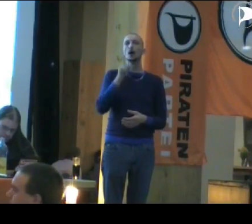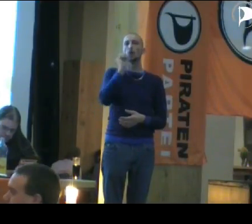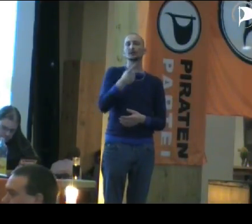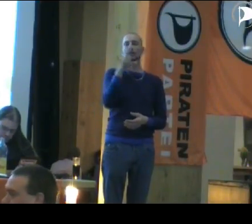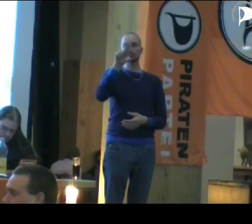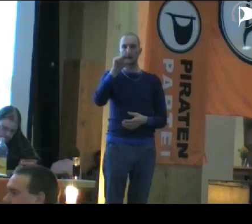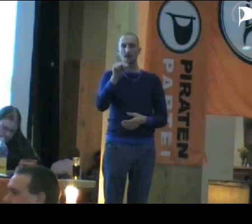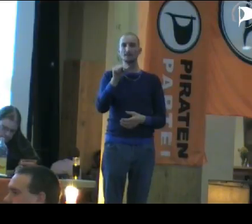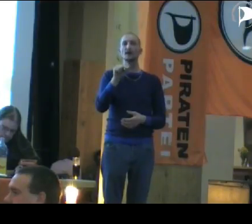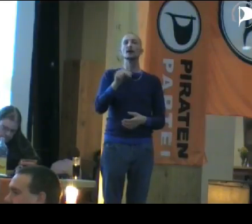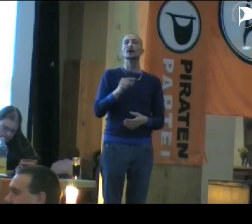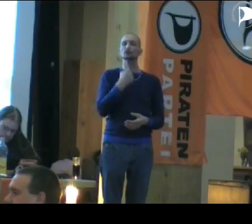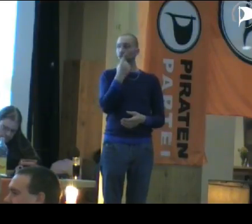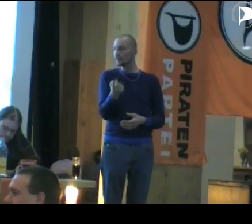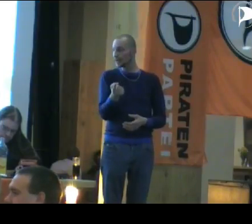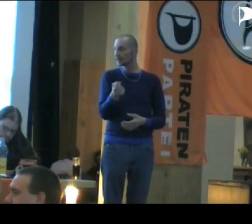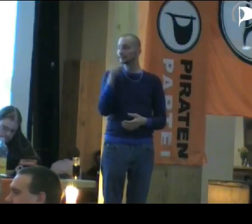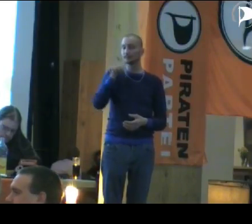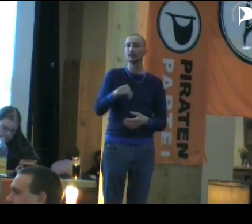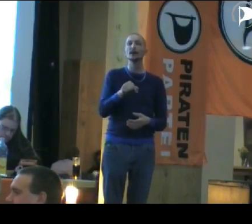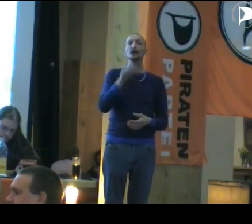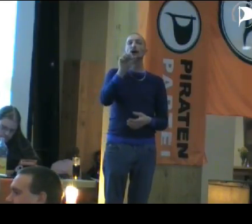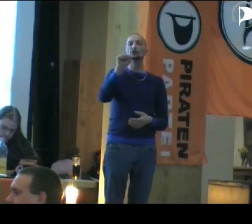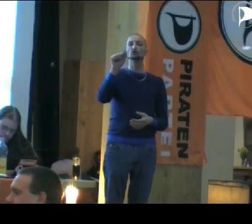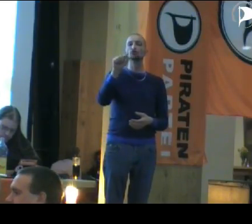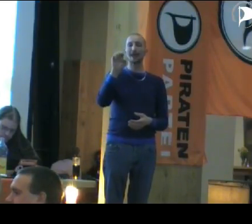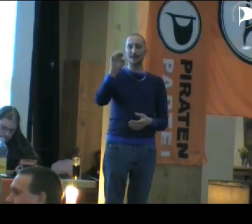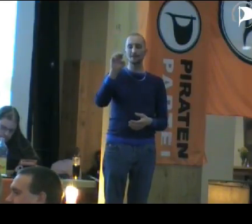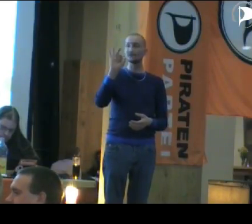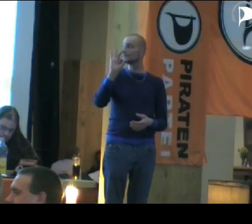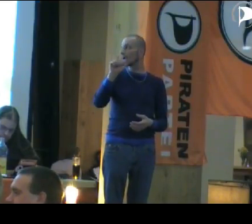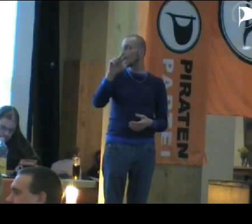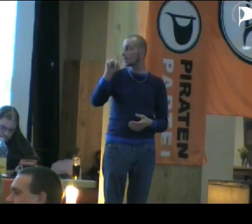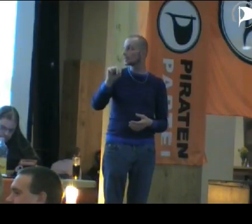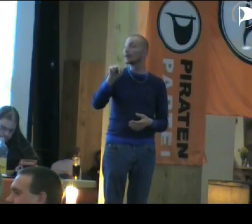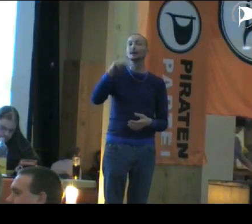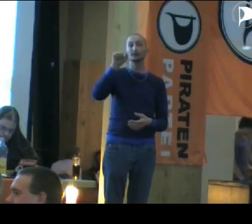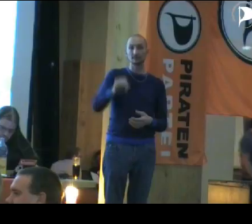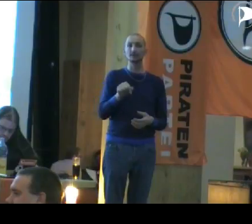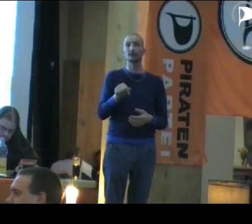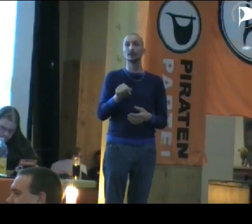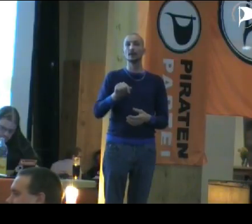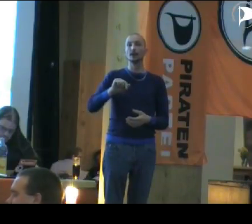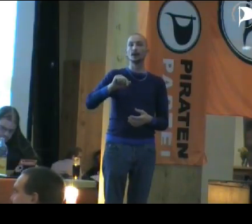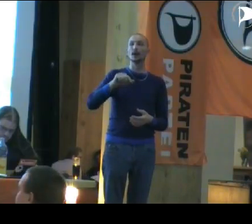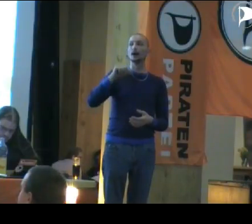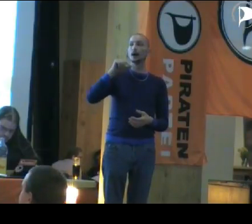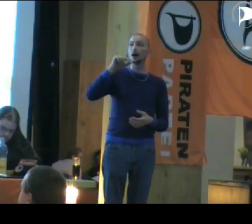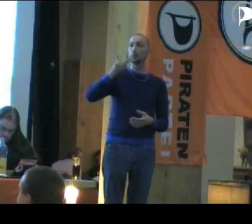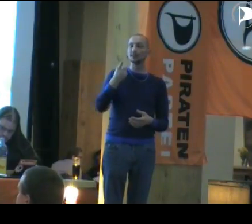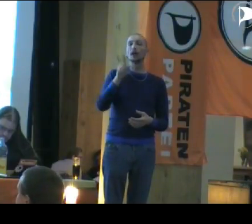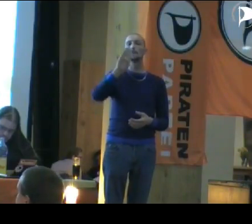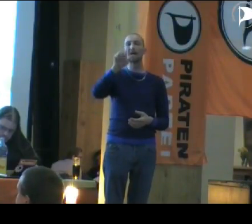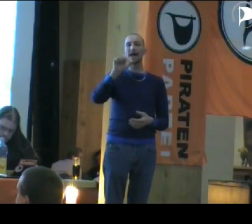2% schnell verfügbar 113 stimmen 6 platzierte 91,1 3% bastian